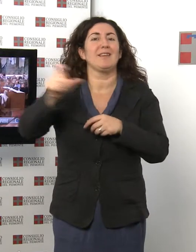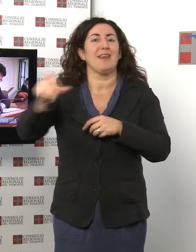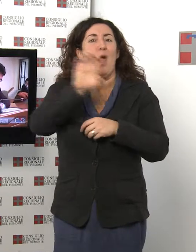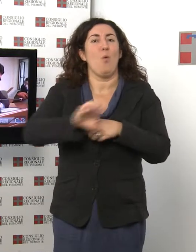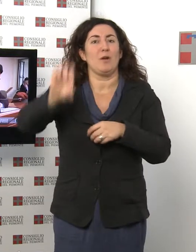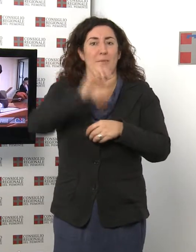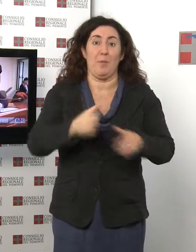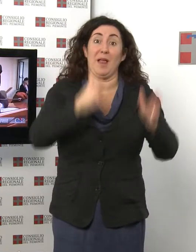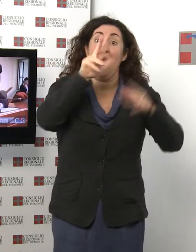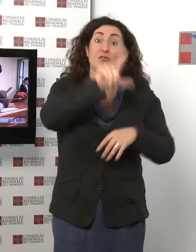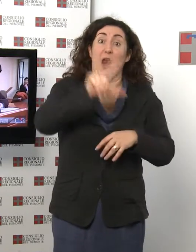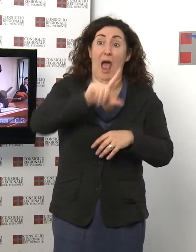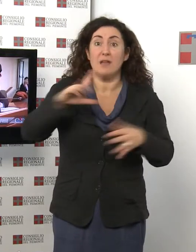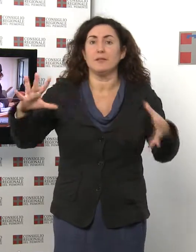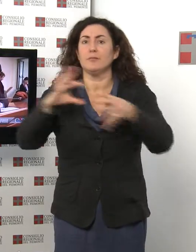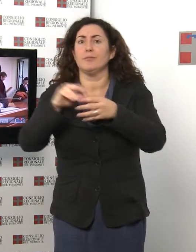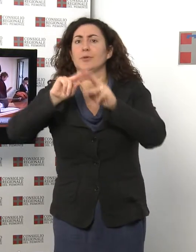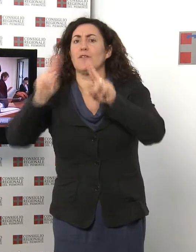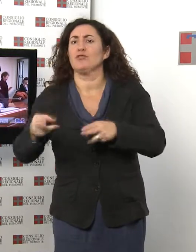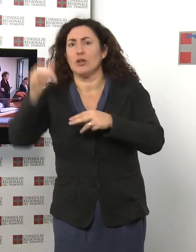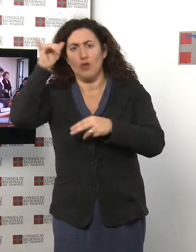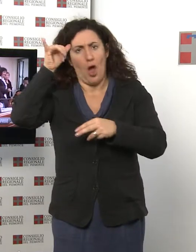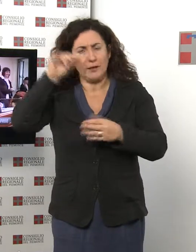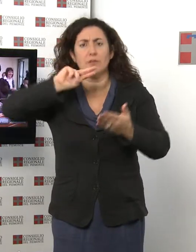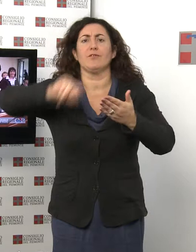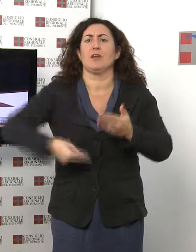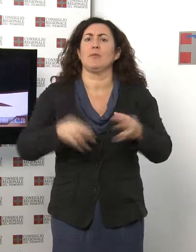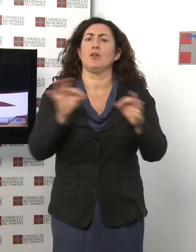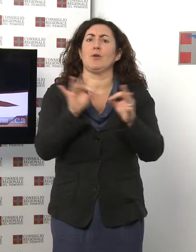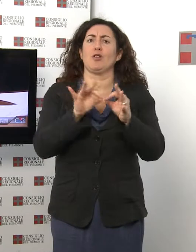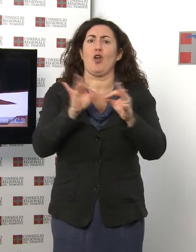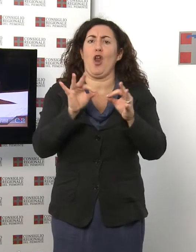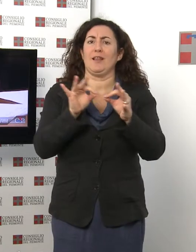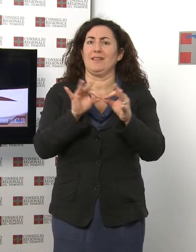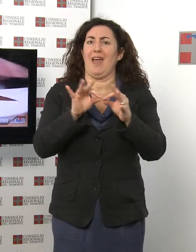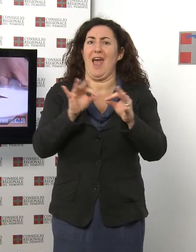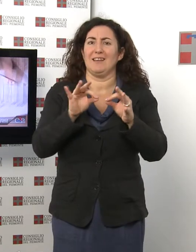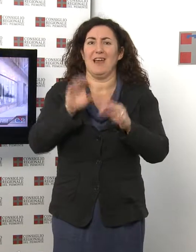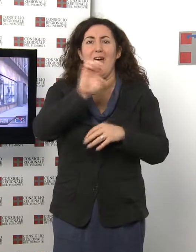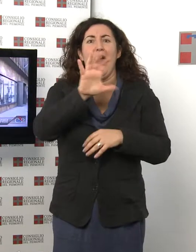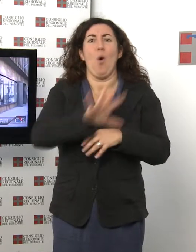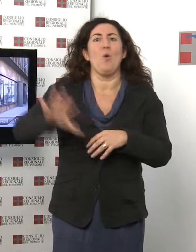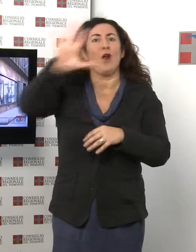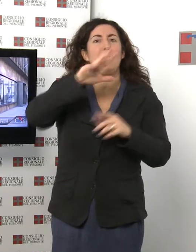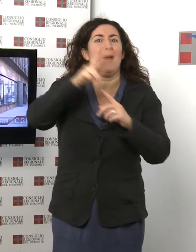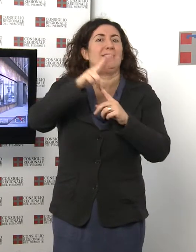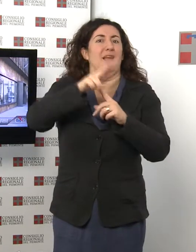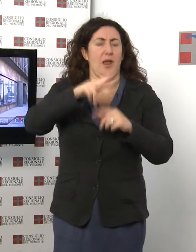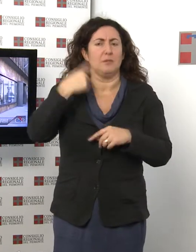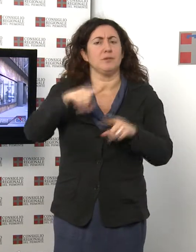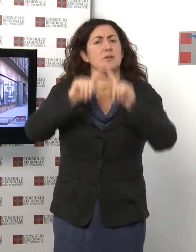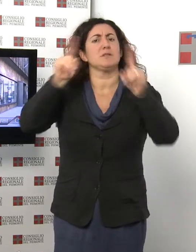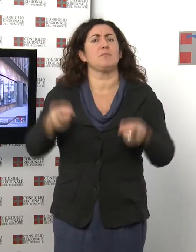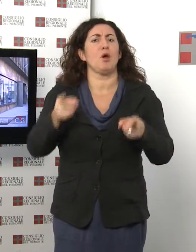Consiglio regionale e la provincia di Torino il protocollo d'intesa per la gestione dell'Antenna Europa. Lo sportello informativo sulle tematiche europee